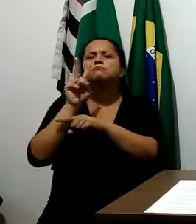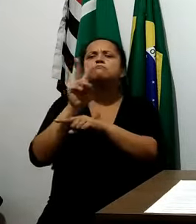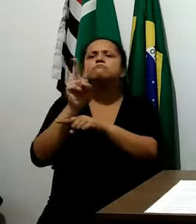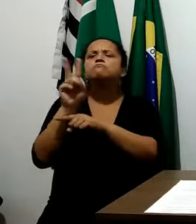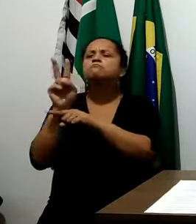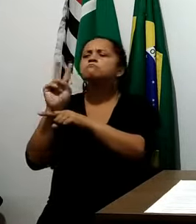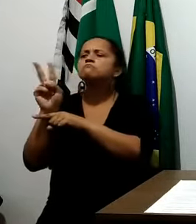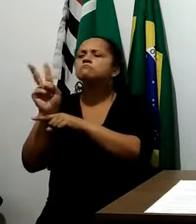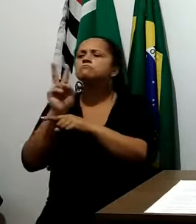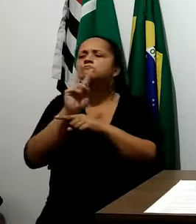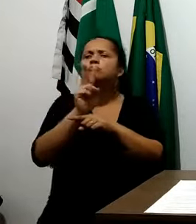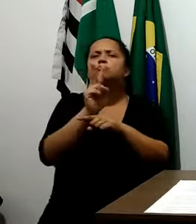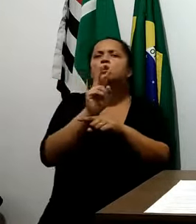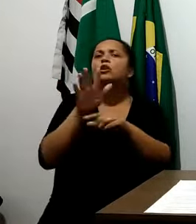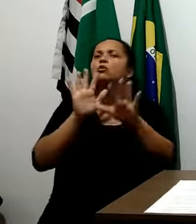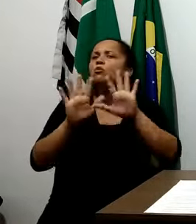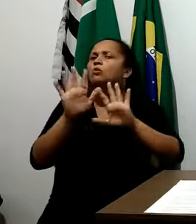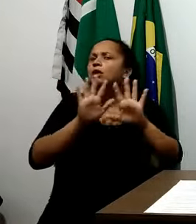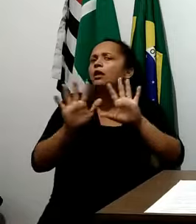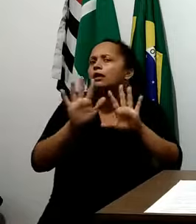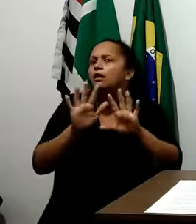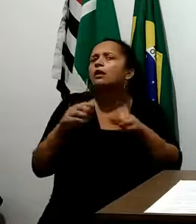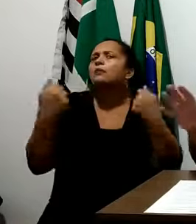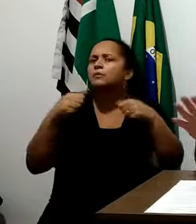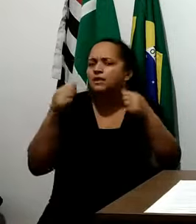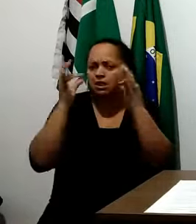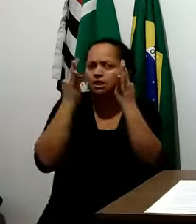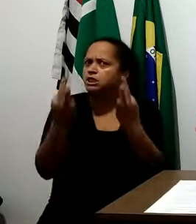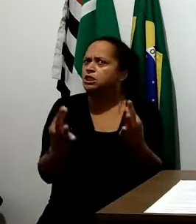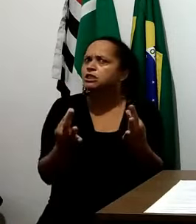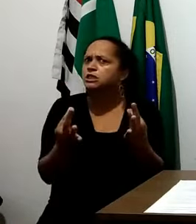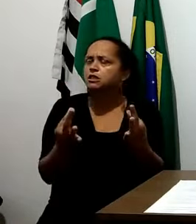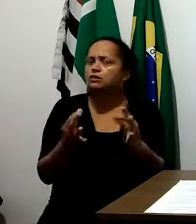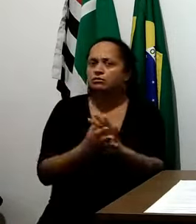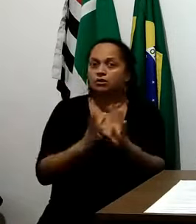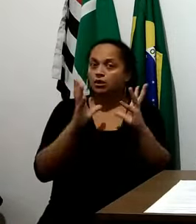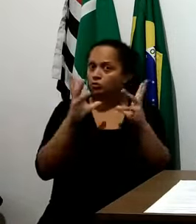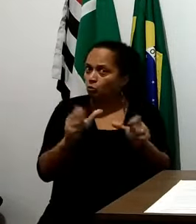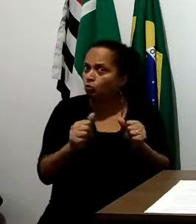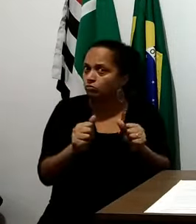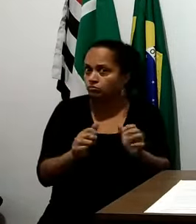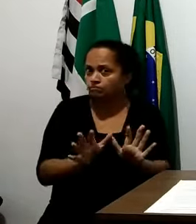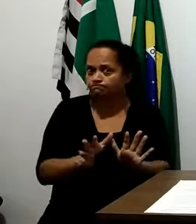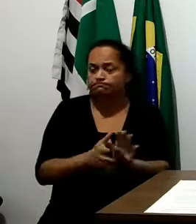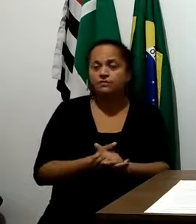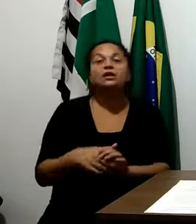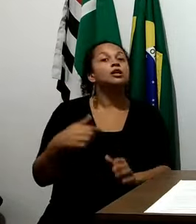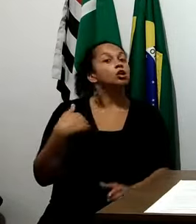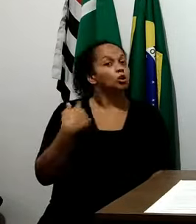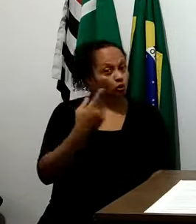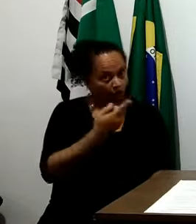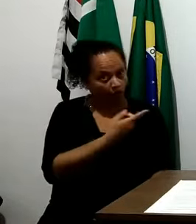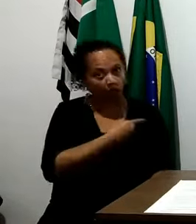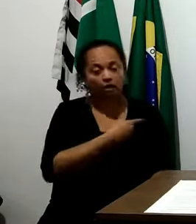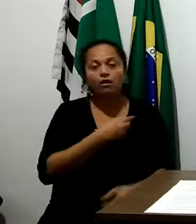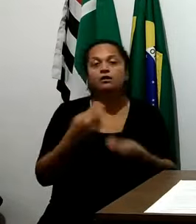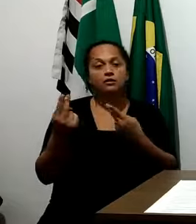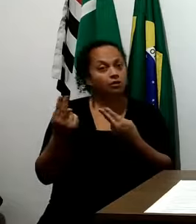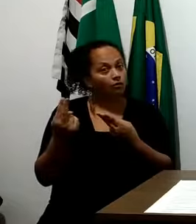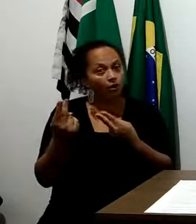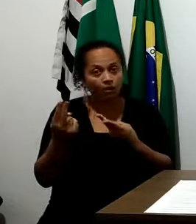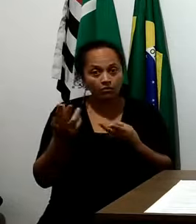ele tem que ficar atento a todo e qualquer movimento. E nós temos que estar na brecha. O que é uma